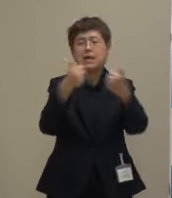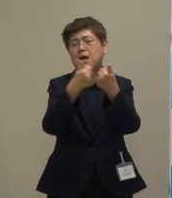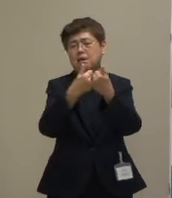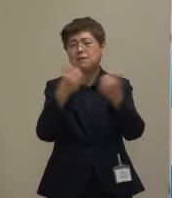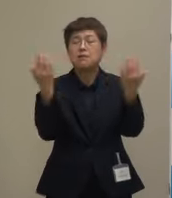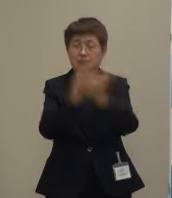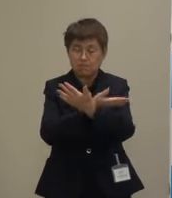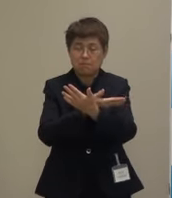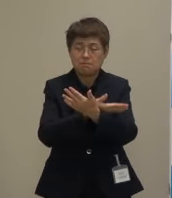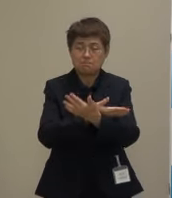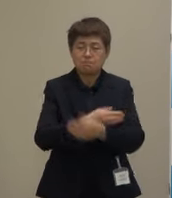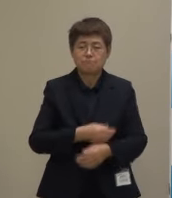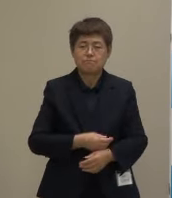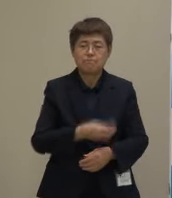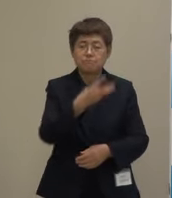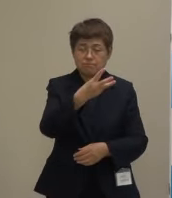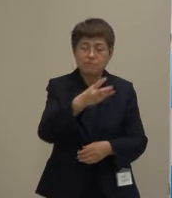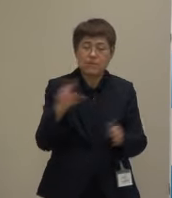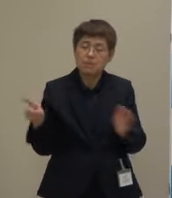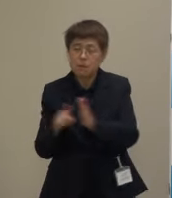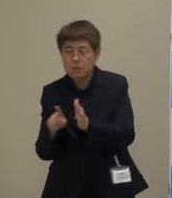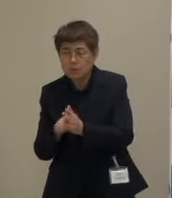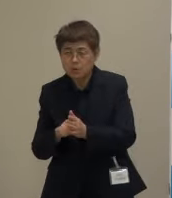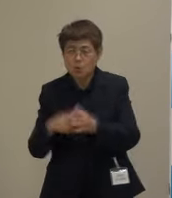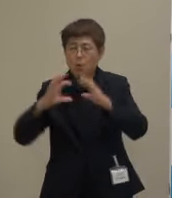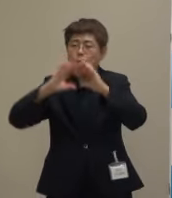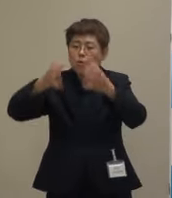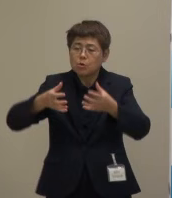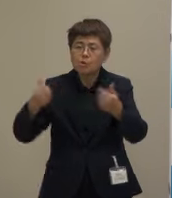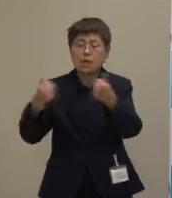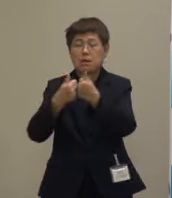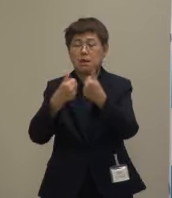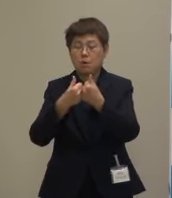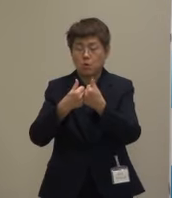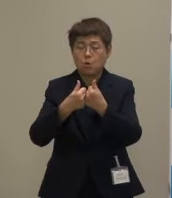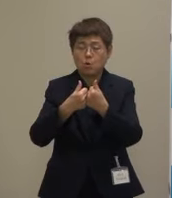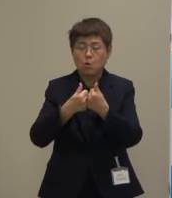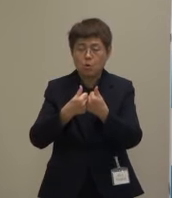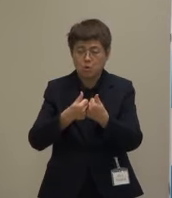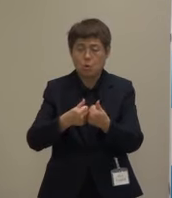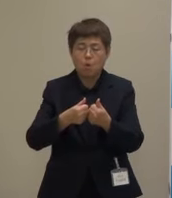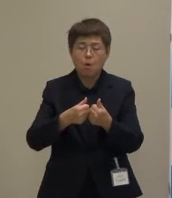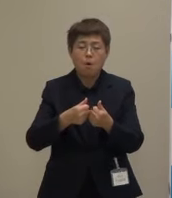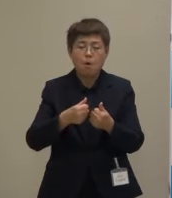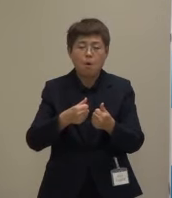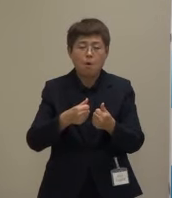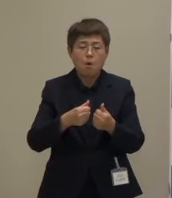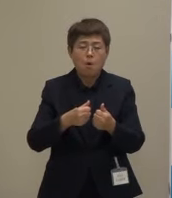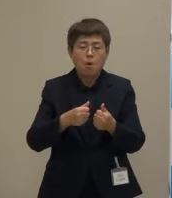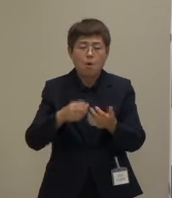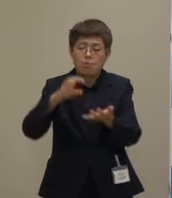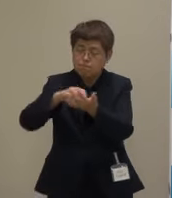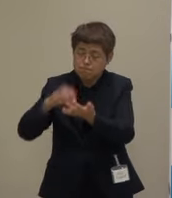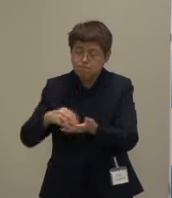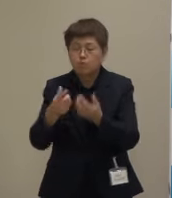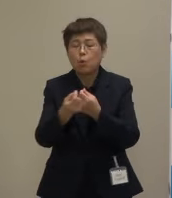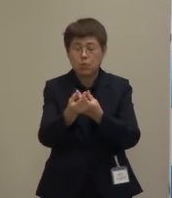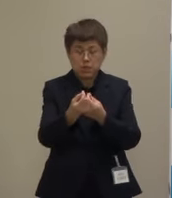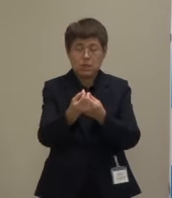して、3、これまでの国際会合の推計結果一覧に記載のとお